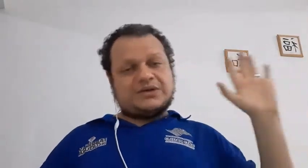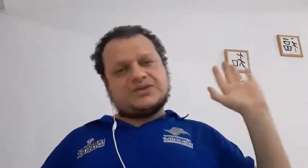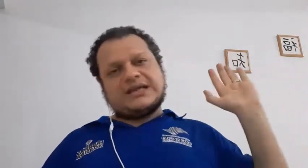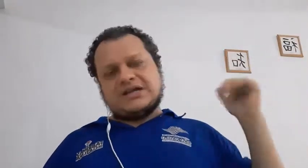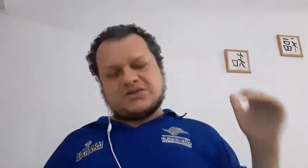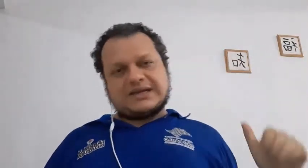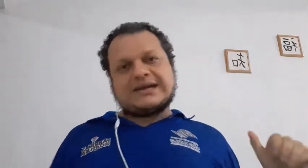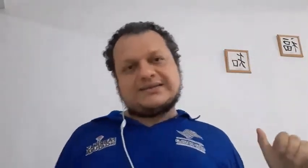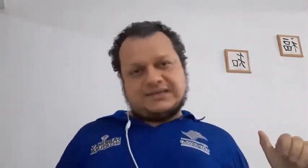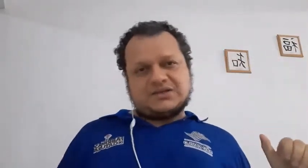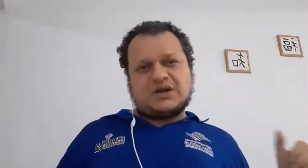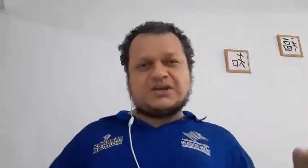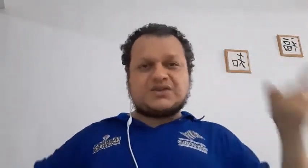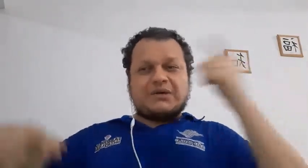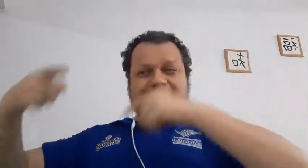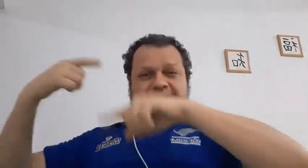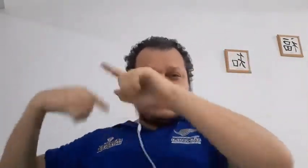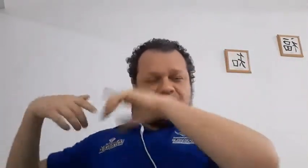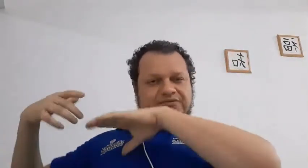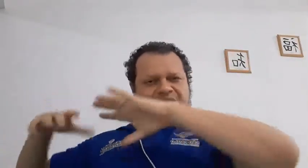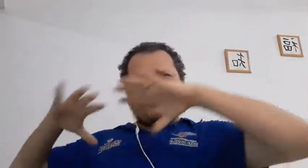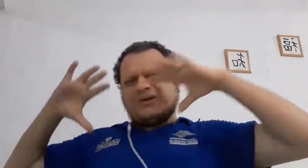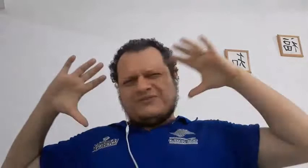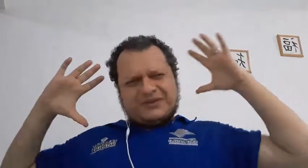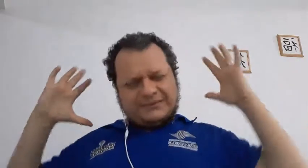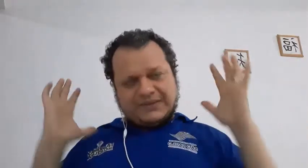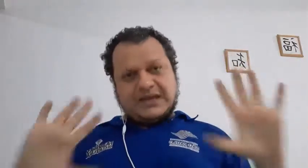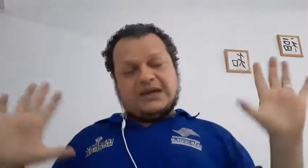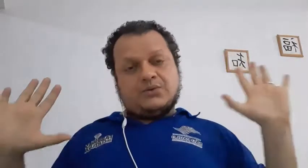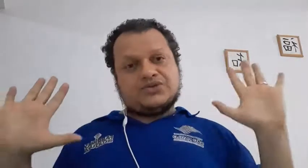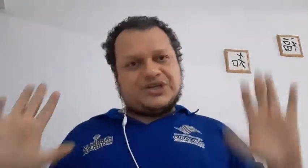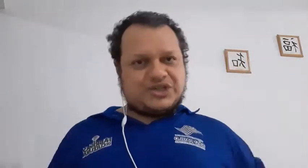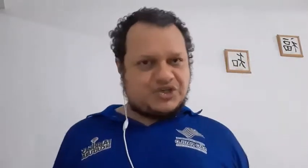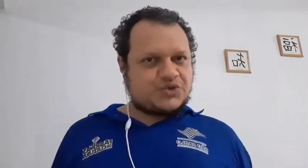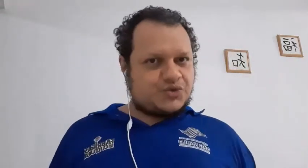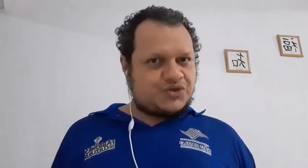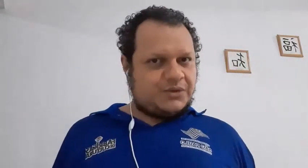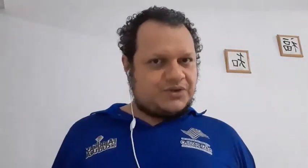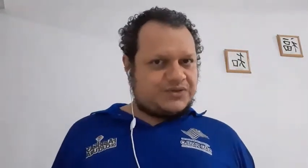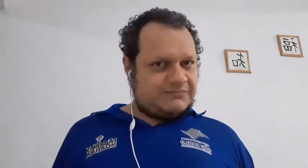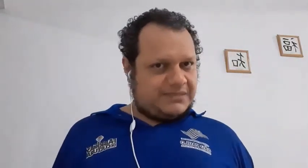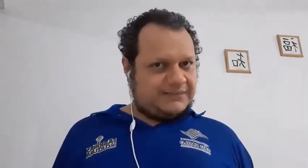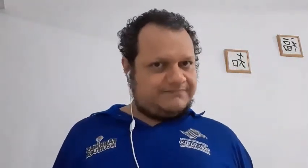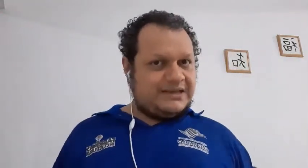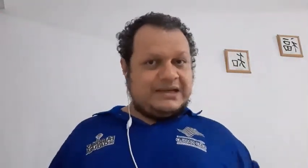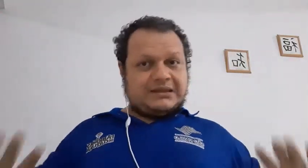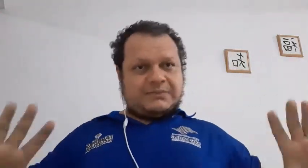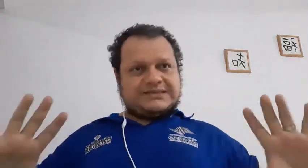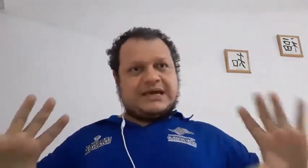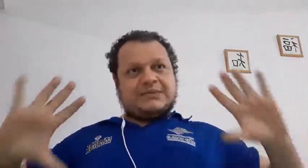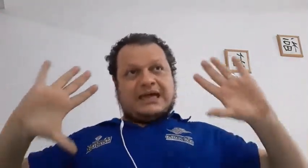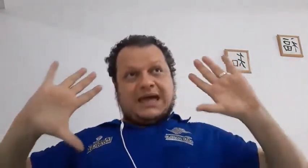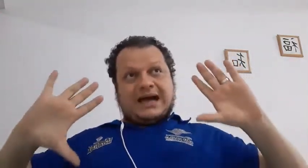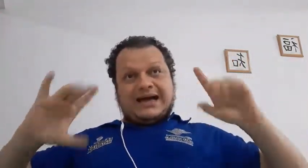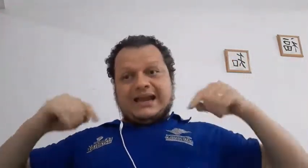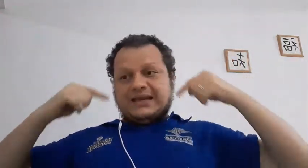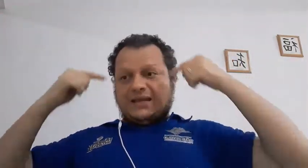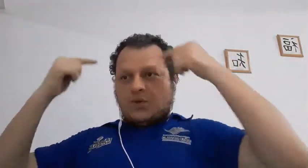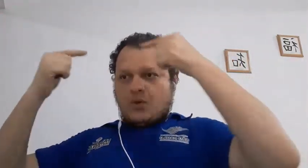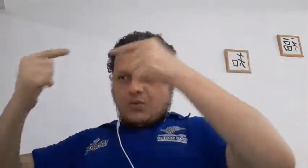de idade, o que quer que seja. E olha só o atraso que ficou, enfim, um dia a gente discute sobre isso também. Então, percebe? É a L1,